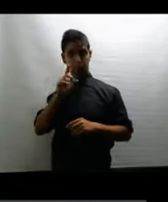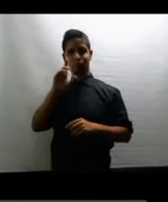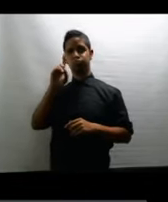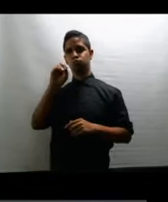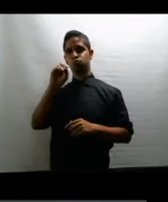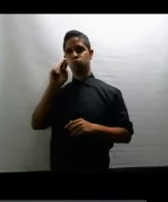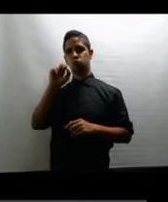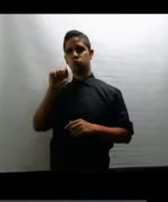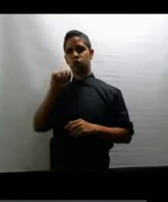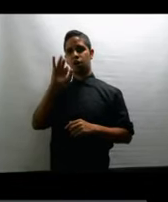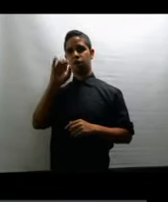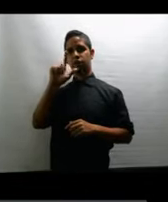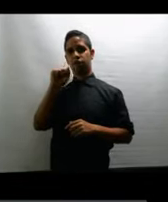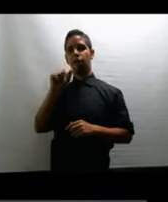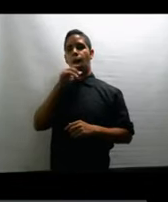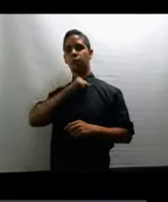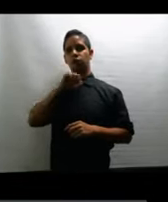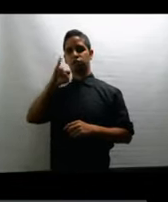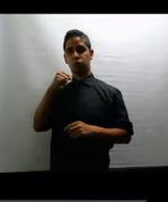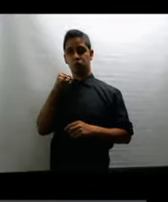Fela, Viejo San Juan, y